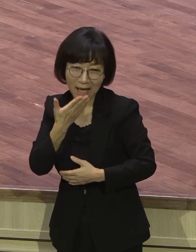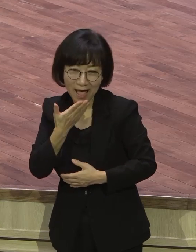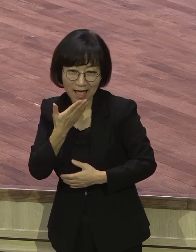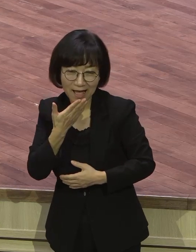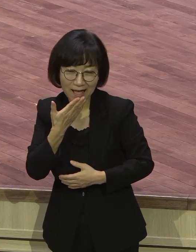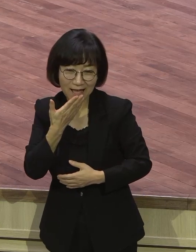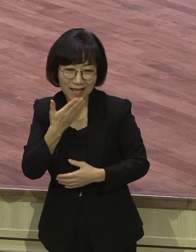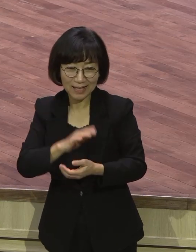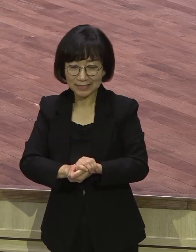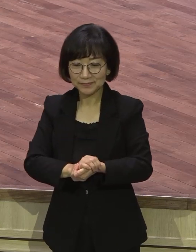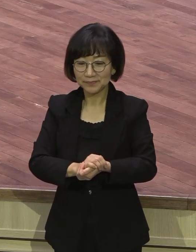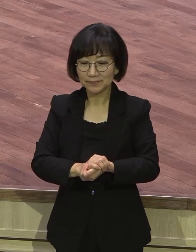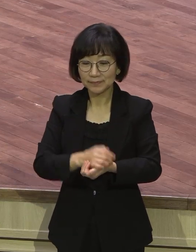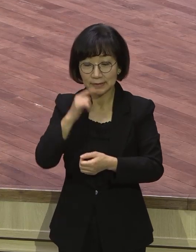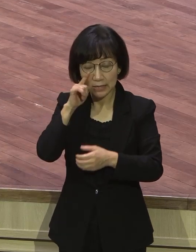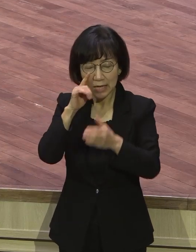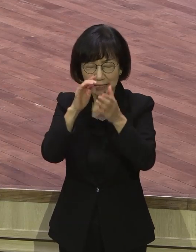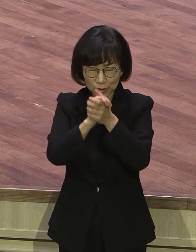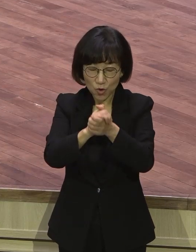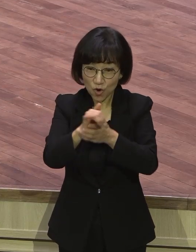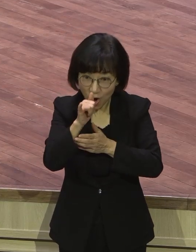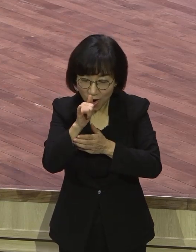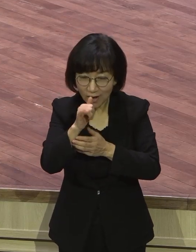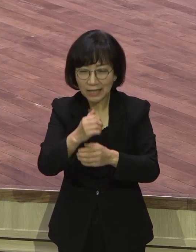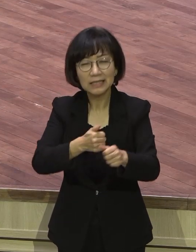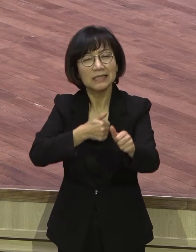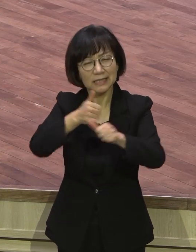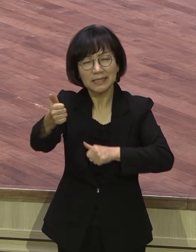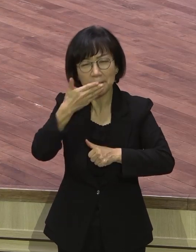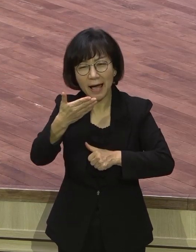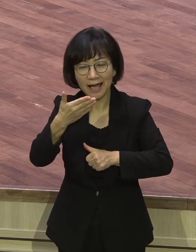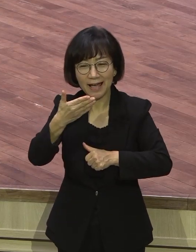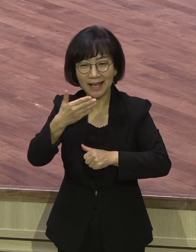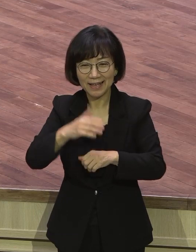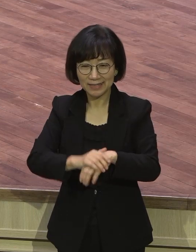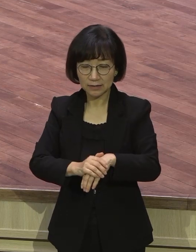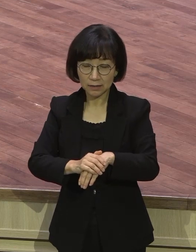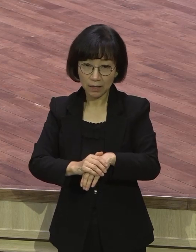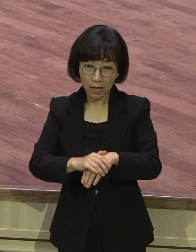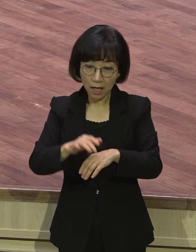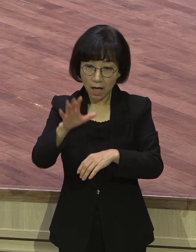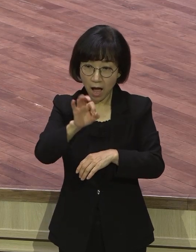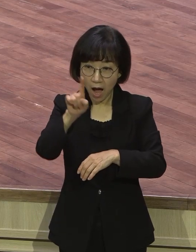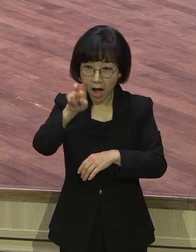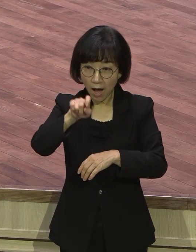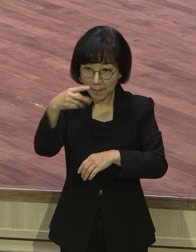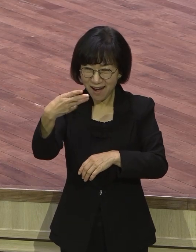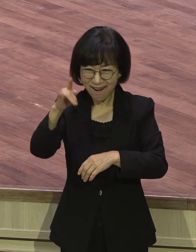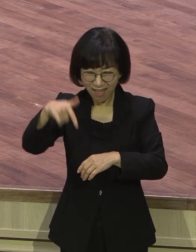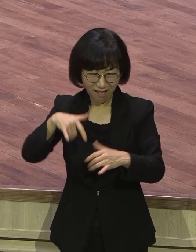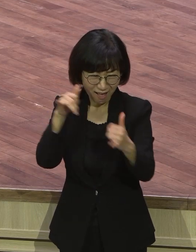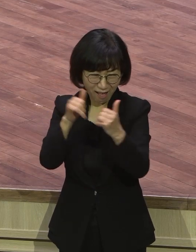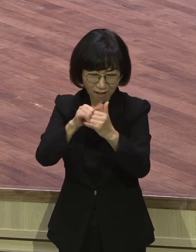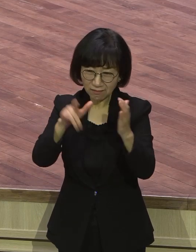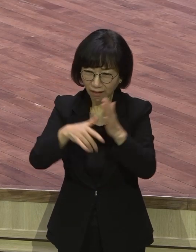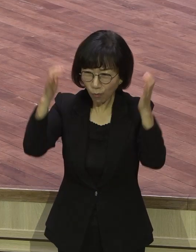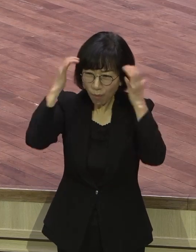자는 승리의 계과를 볼 수밖에 없어요. 과정에는 어려움도 있어요. 아멜레카 싸우는데 얼마나 피특이를 많이 했겠어요.